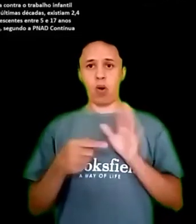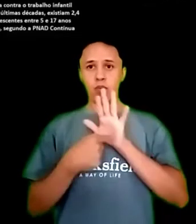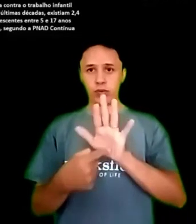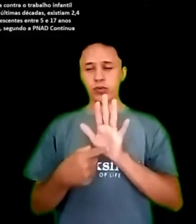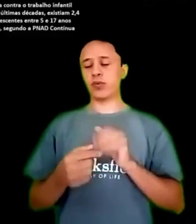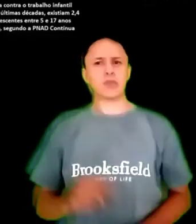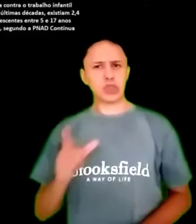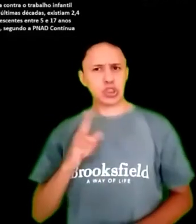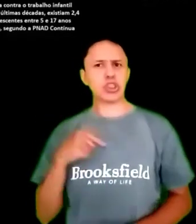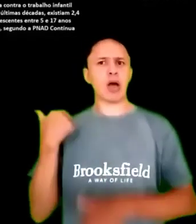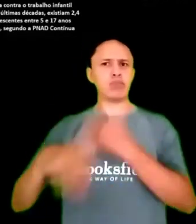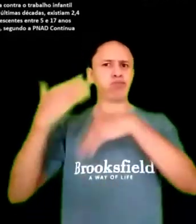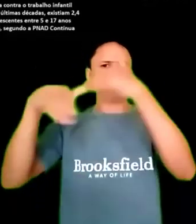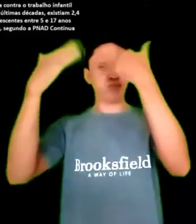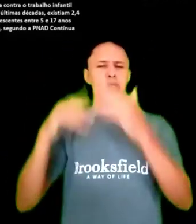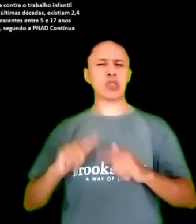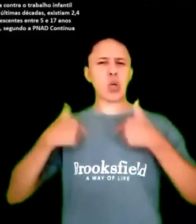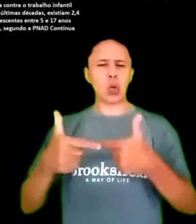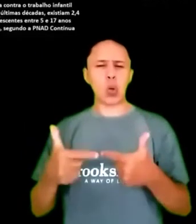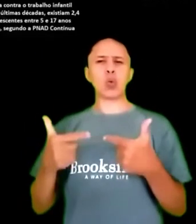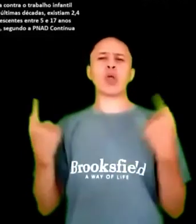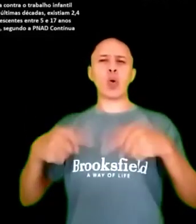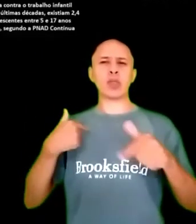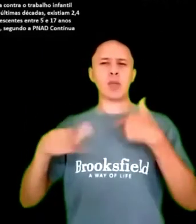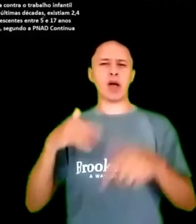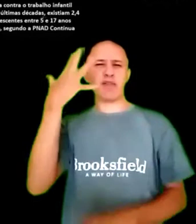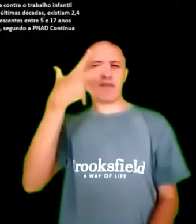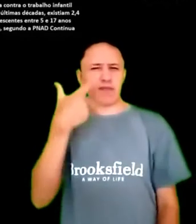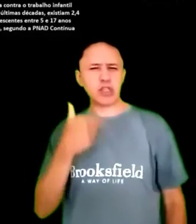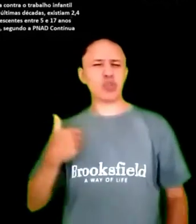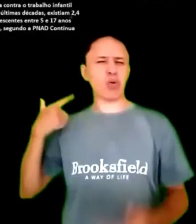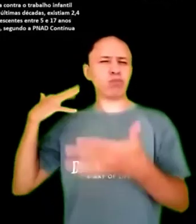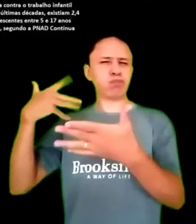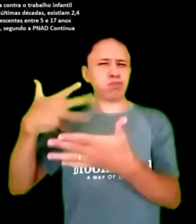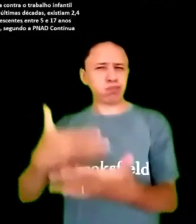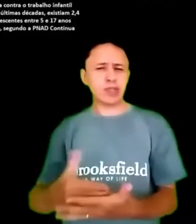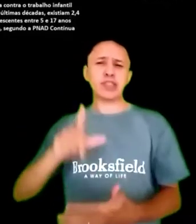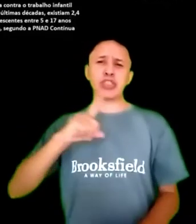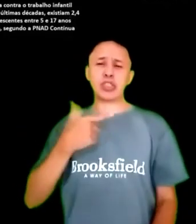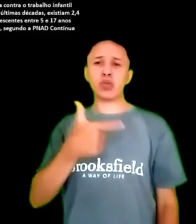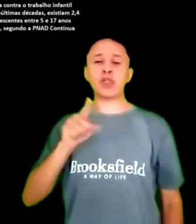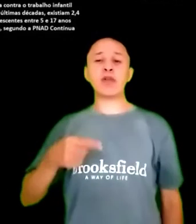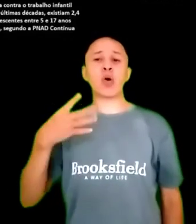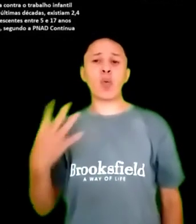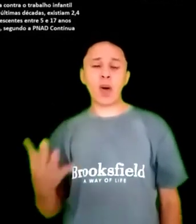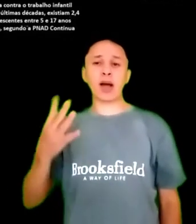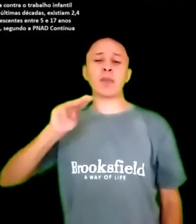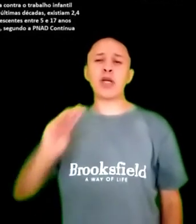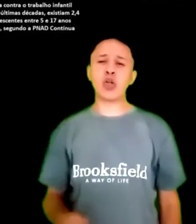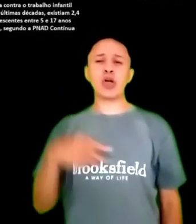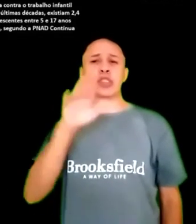dos avanços na luta contra o trabalho infantil alcançados pelo Brasil nas últimas décadas, existiam 2,4 milhões de